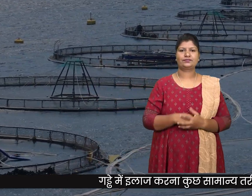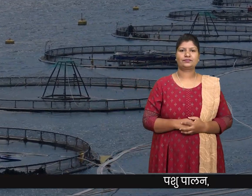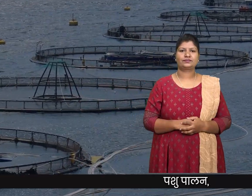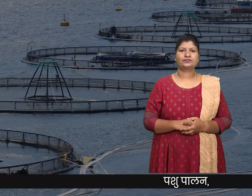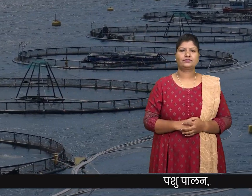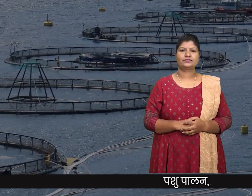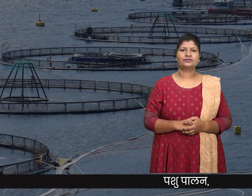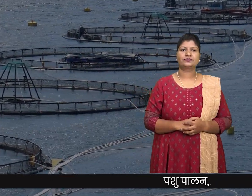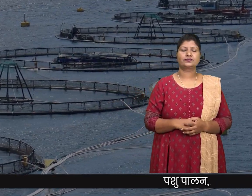पशुपालन